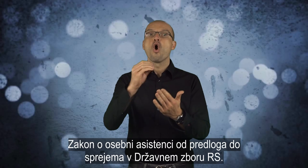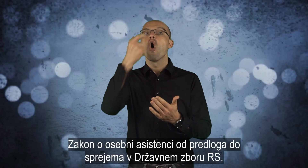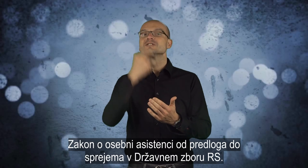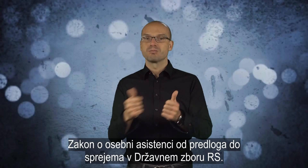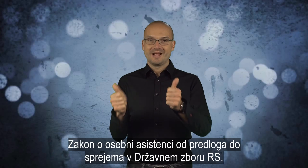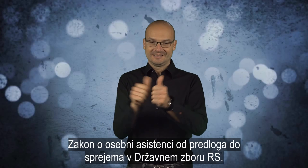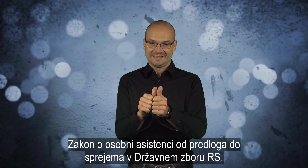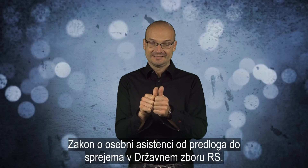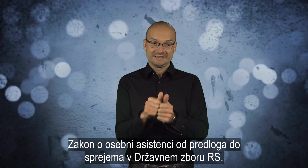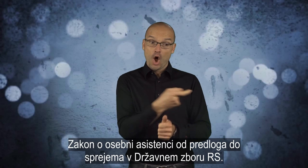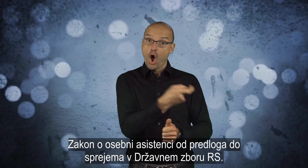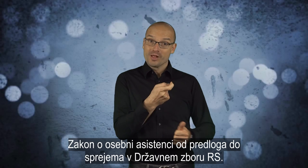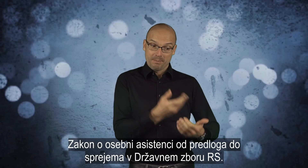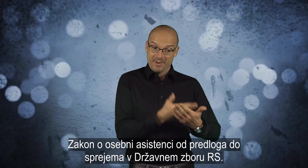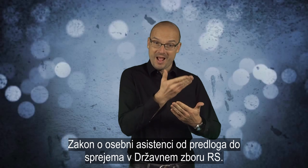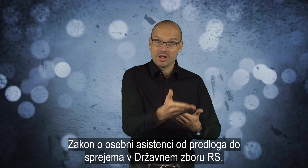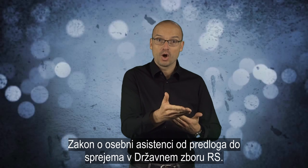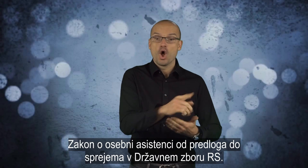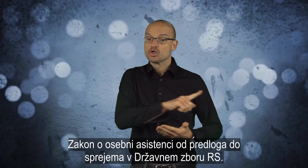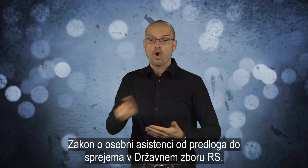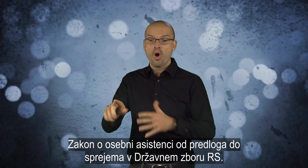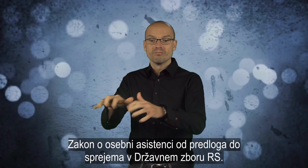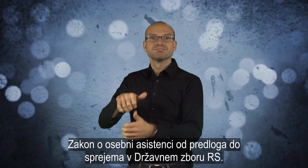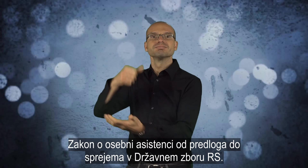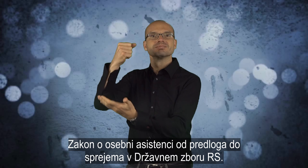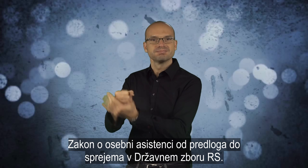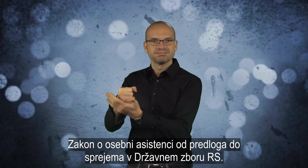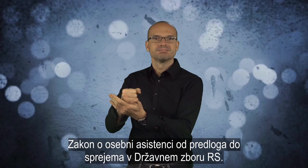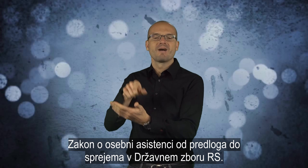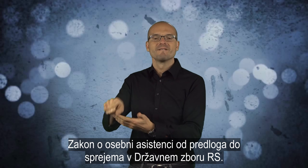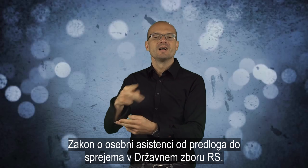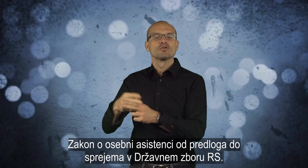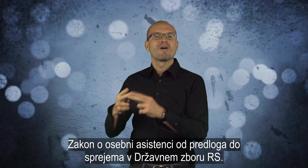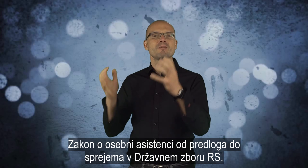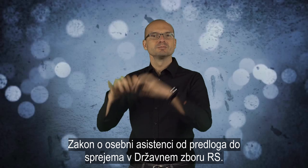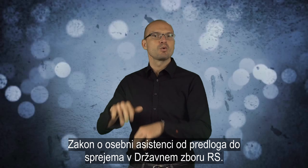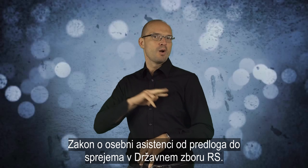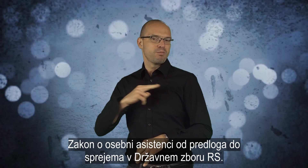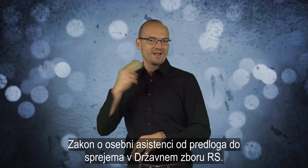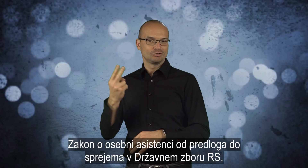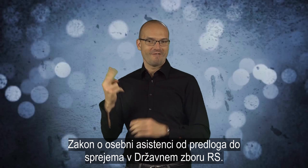Zakon o osebni asistenci od predloga do sprejema v Državnem zboru Republike Slovenije.